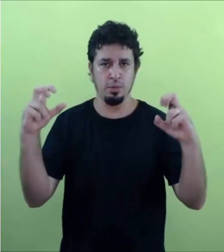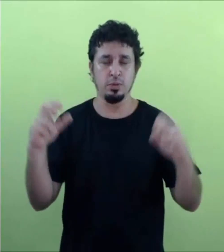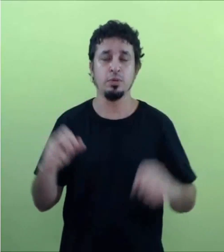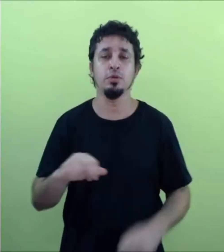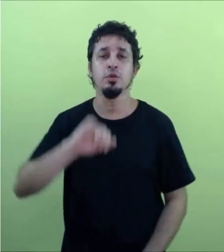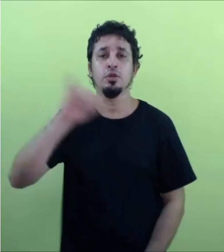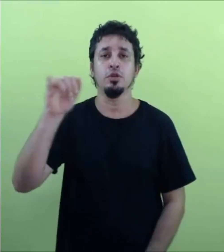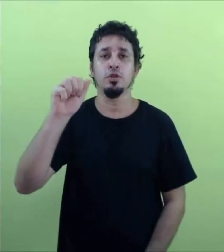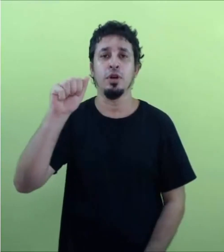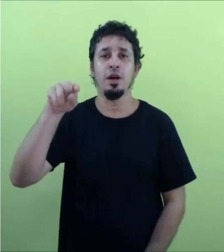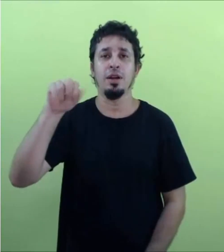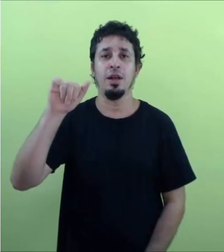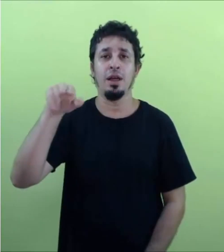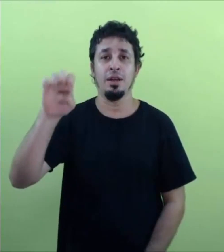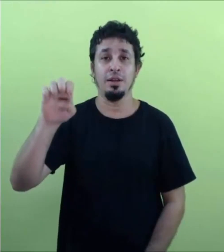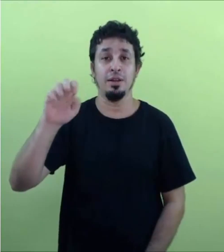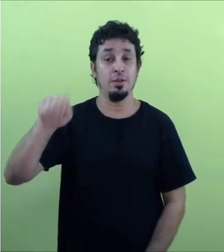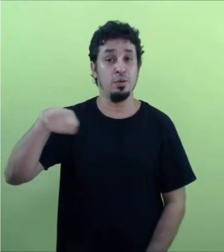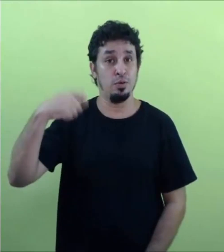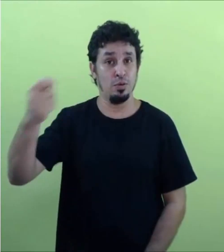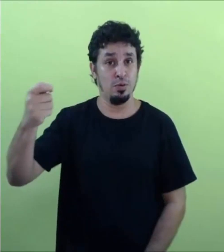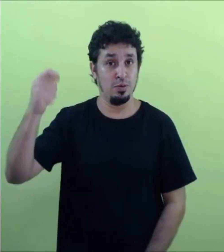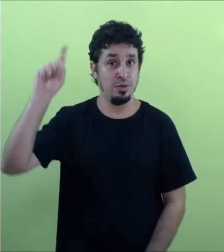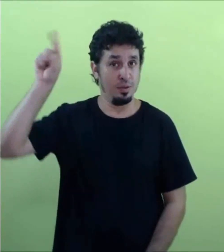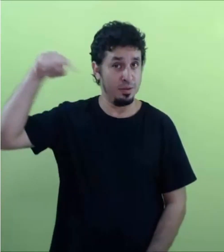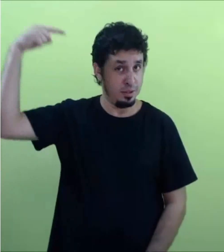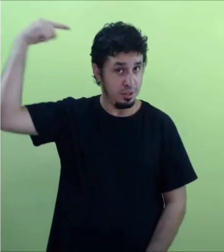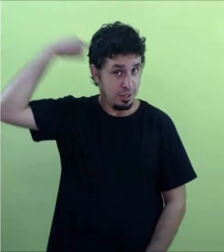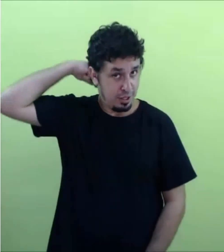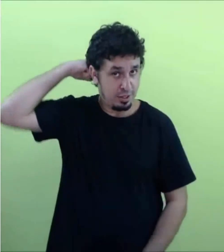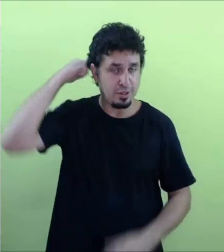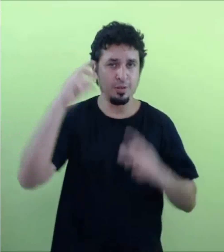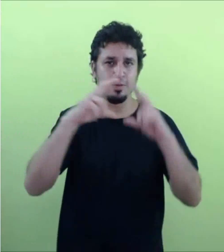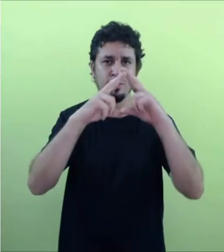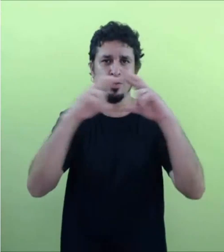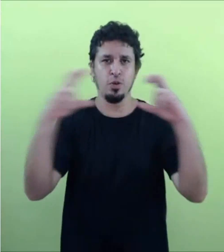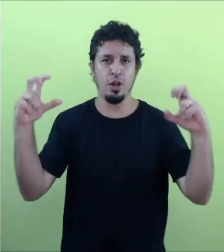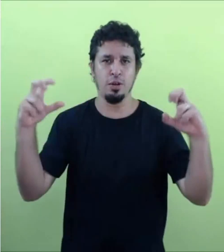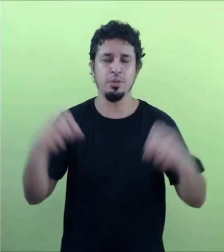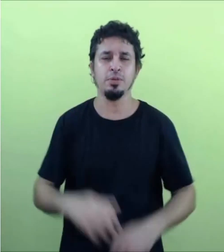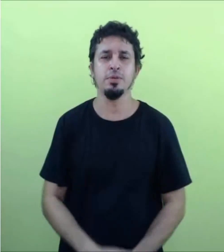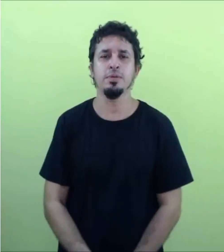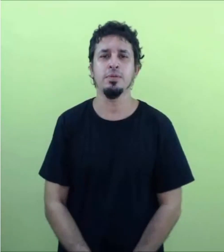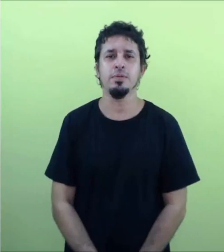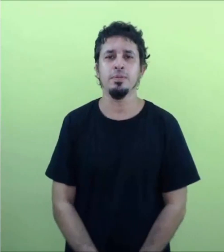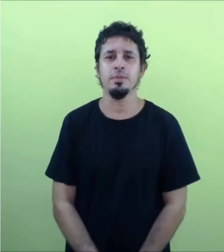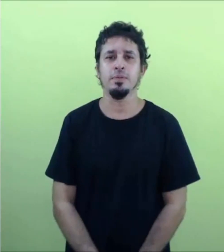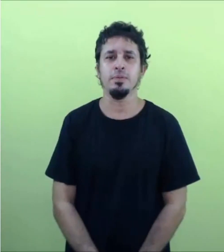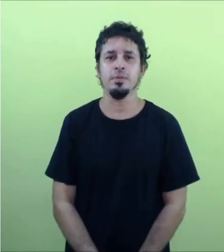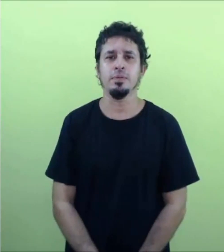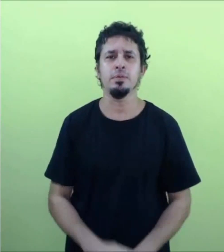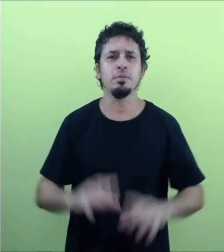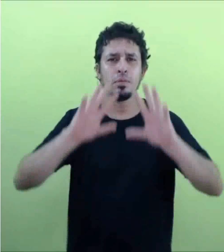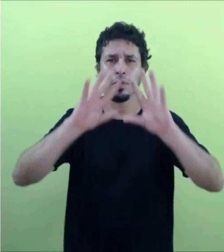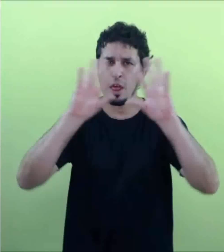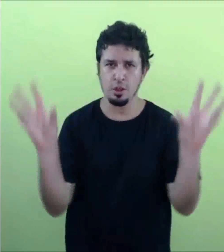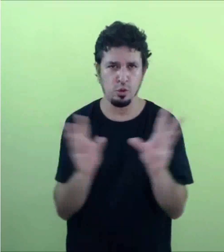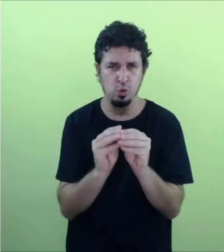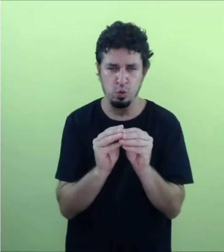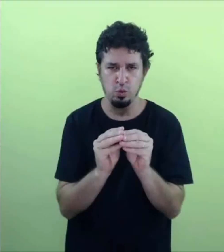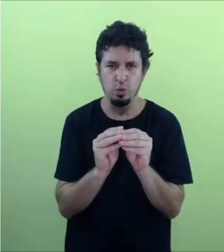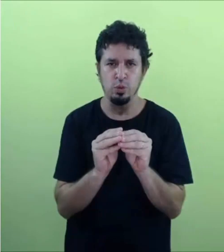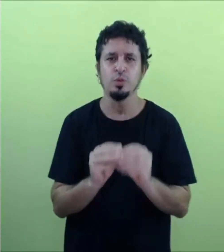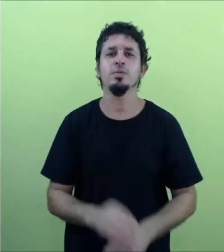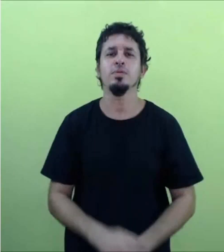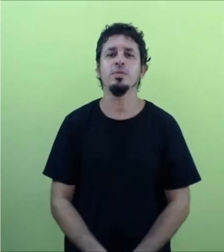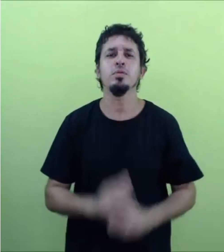Catarina. Janine Soares de Oliveira, Universidade Federal de Santa Catarina. Resumo.